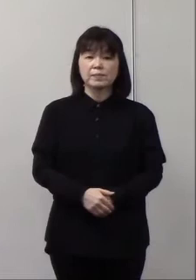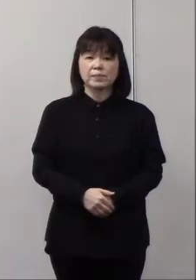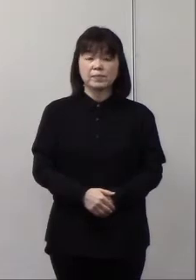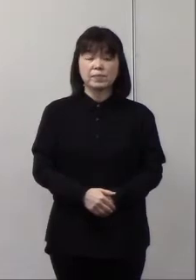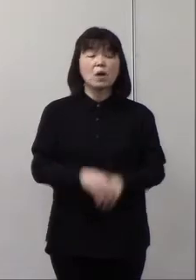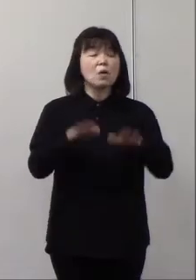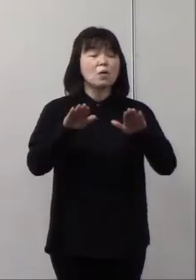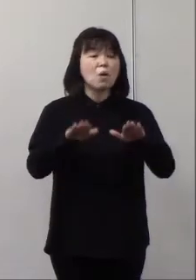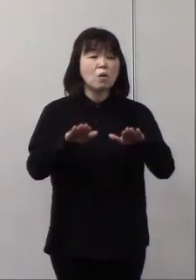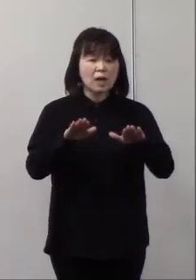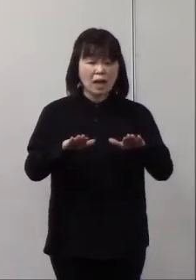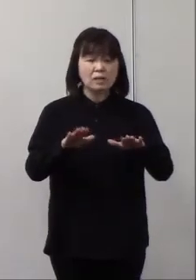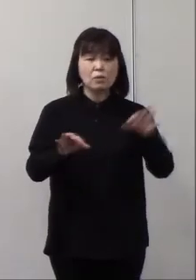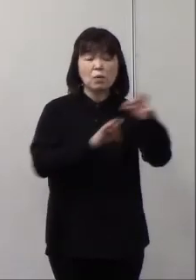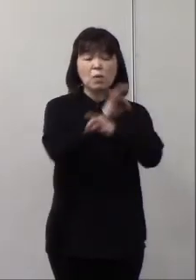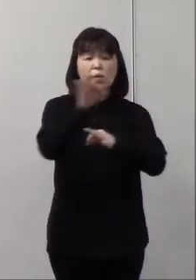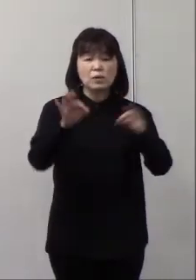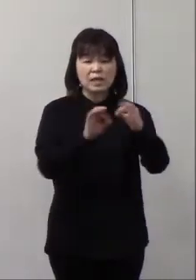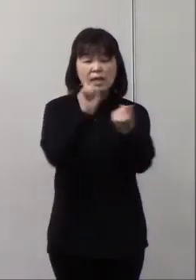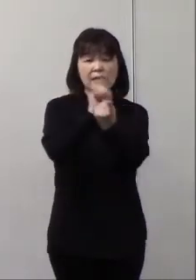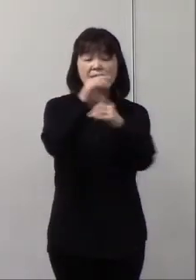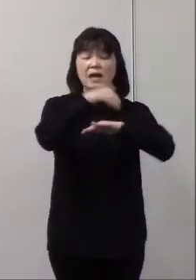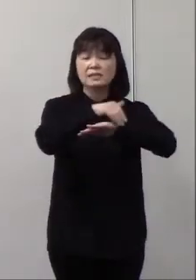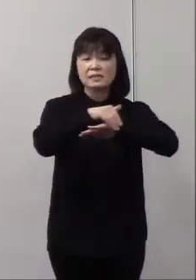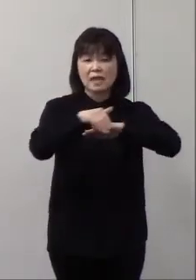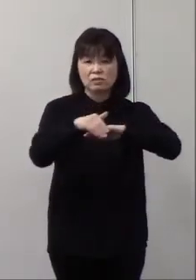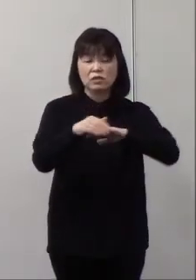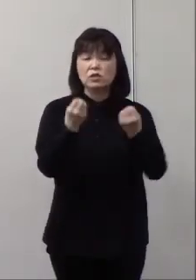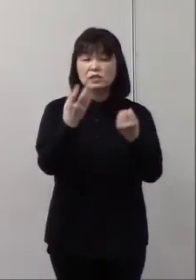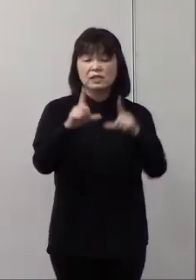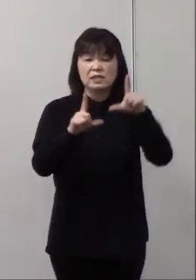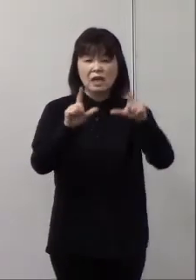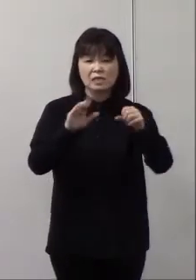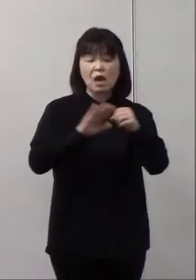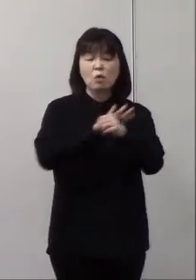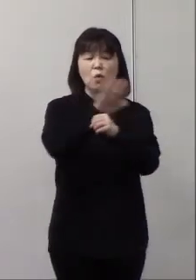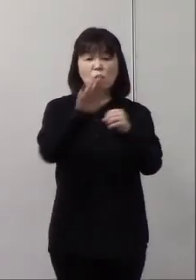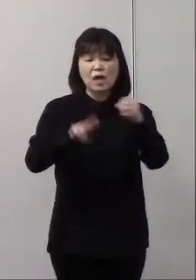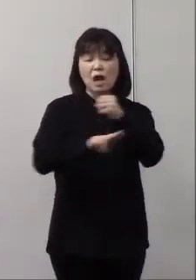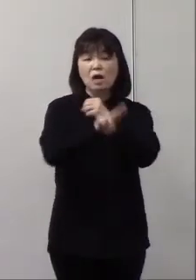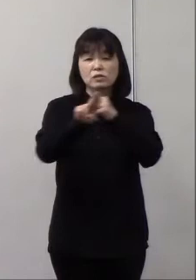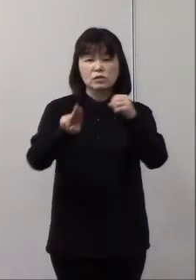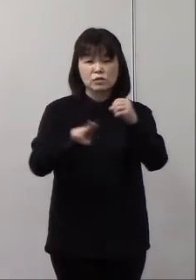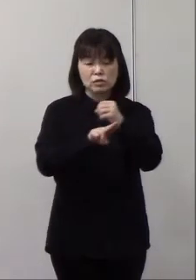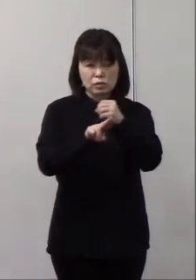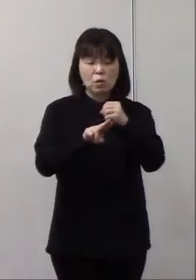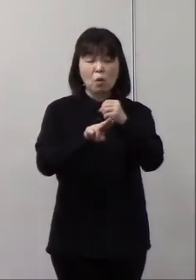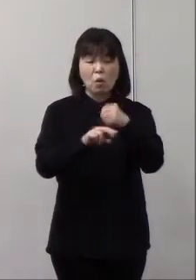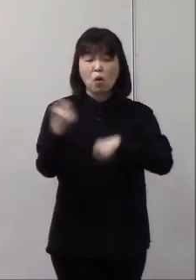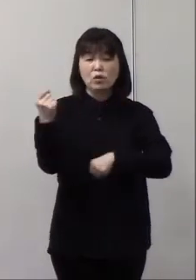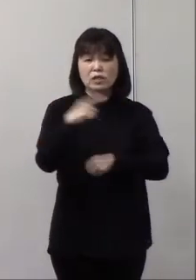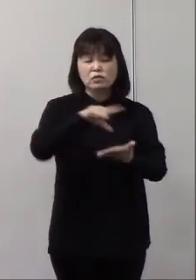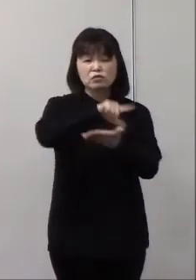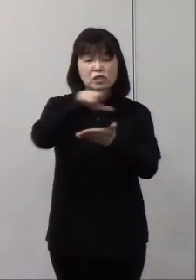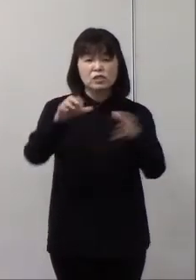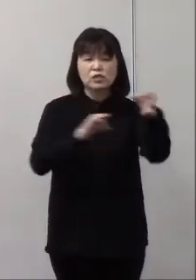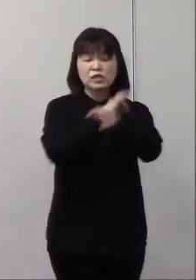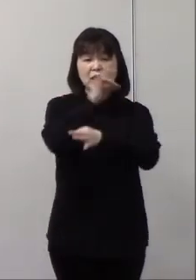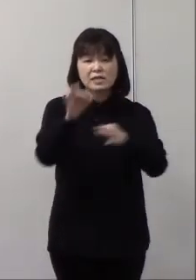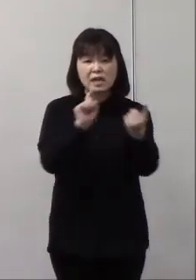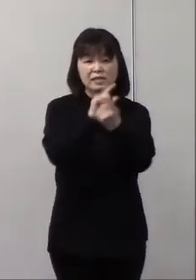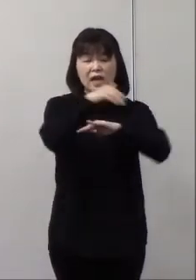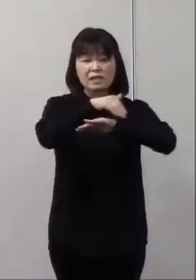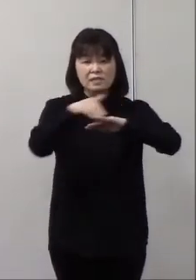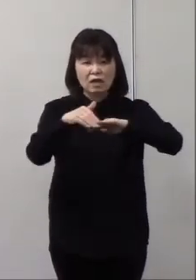今回の経済対策、新型コロナウイルス感染緊急地域経済対策